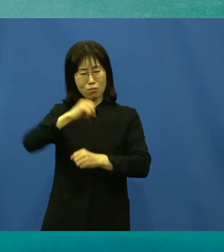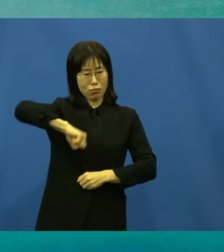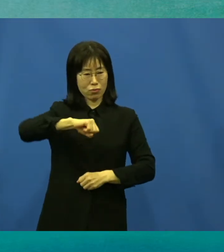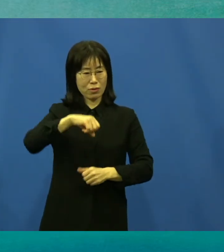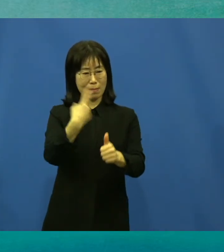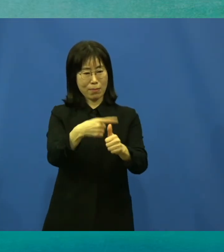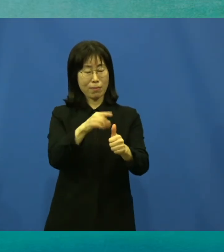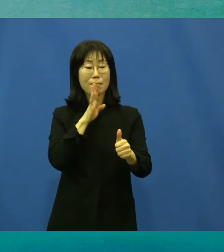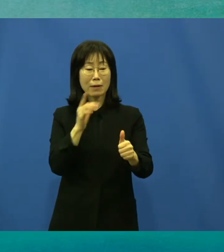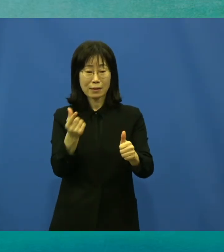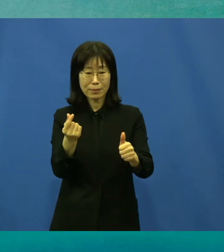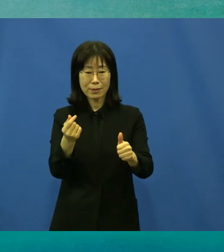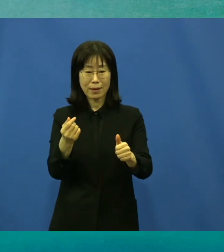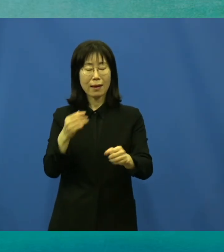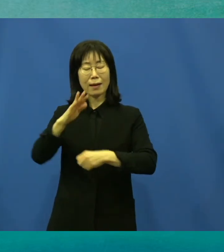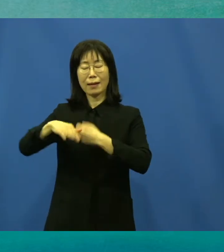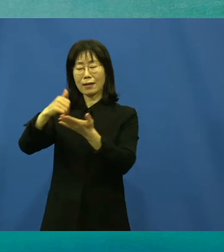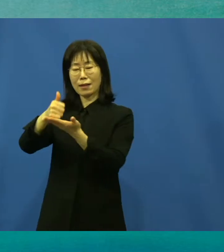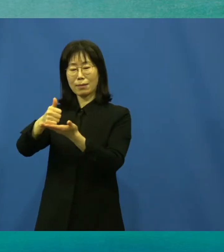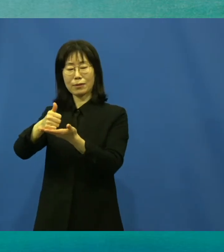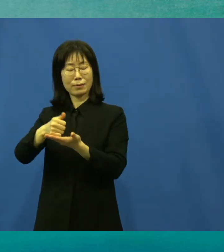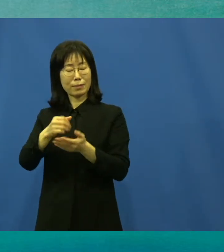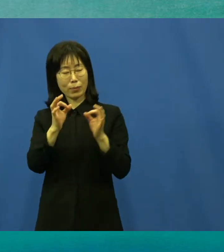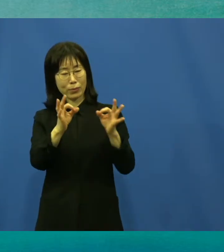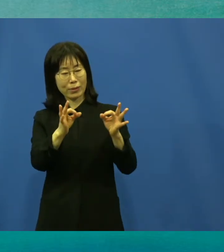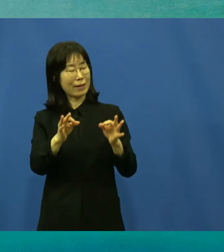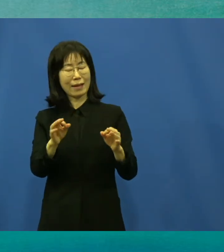사랑하는 성도 여러분, 우리가 믿는 하나님이 그런 분이십니다.